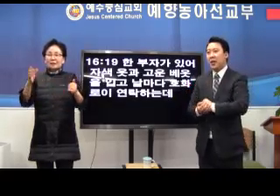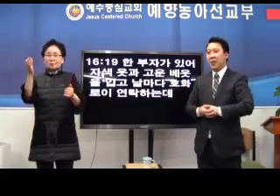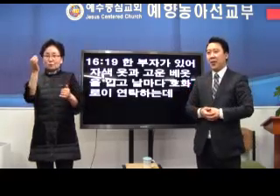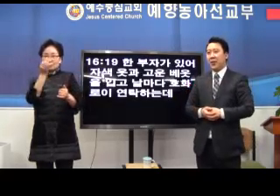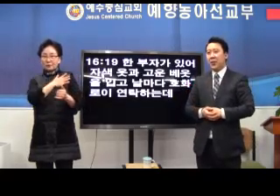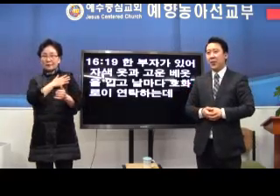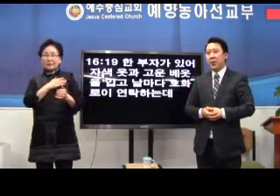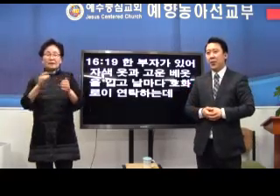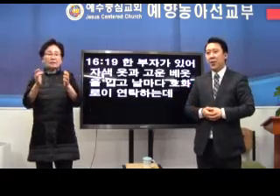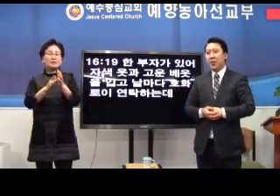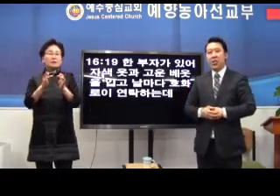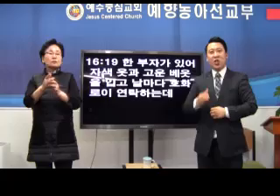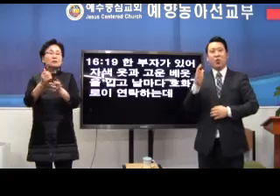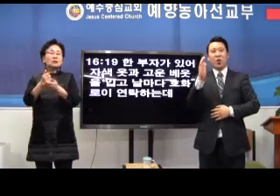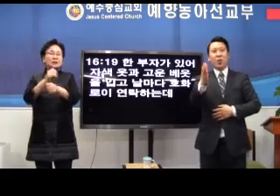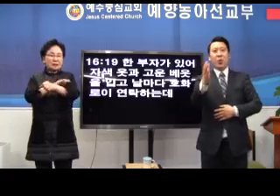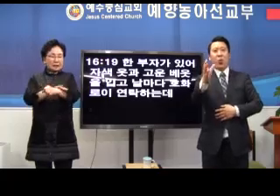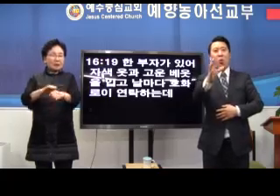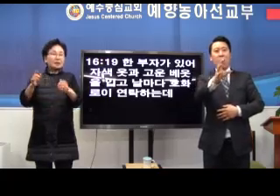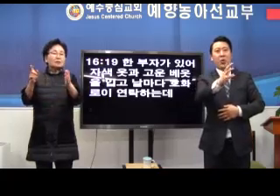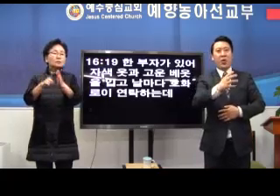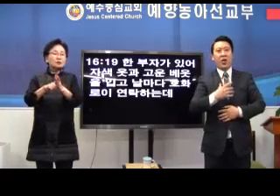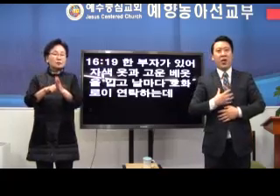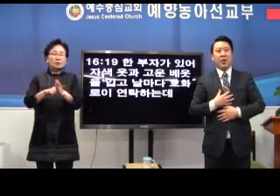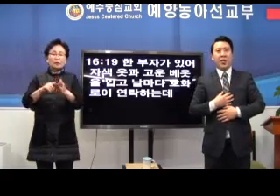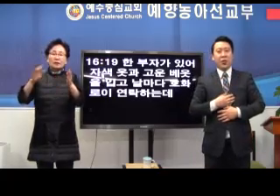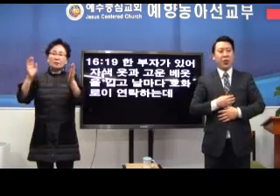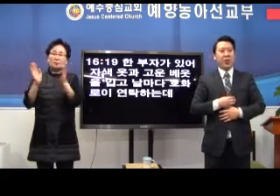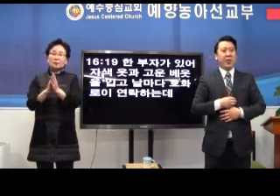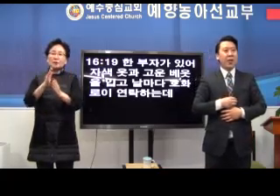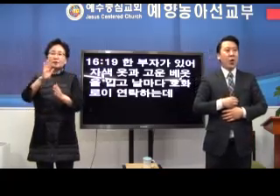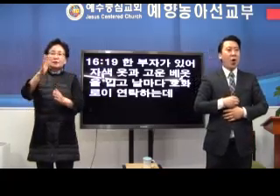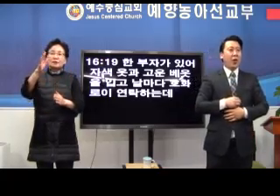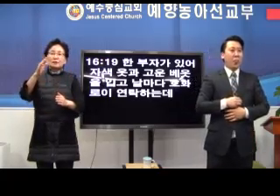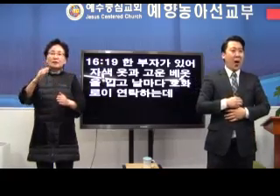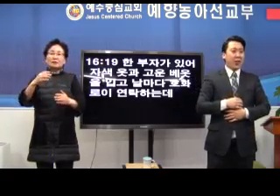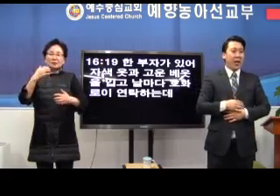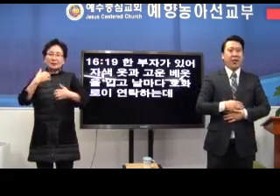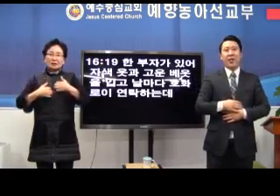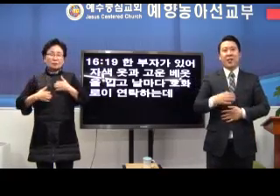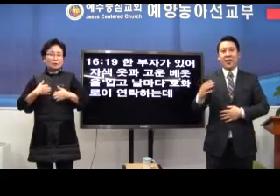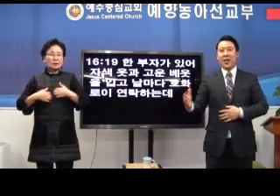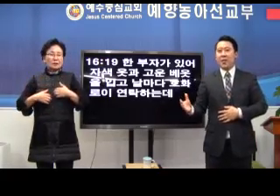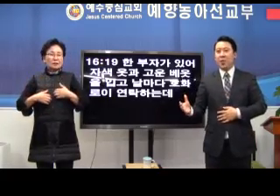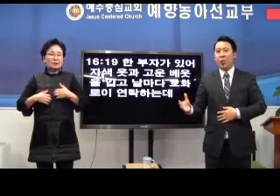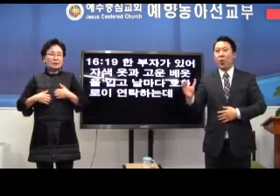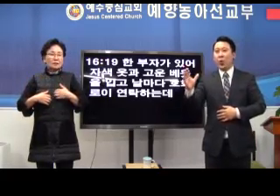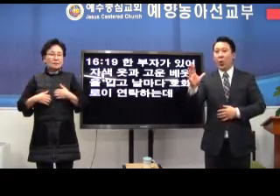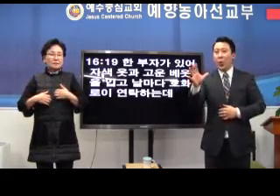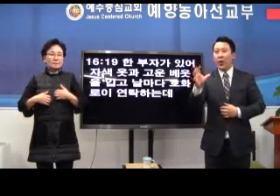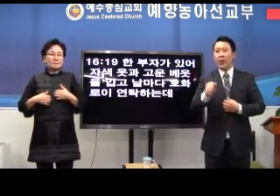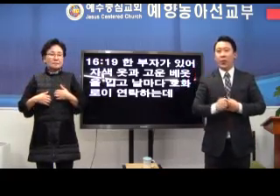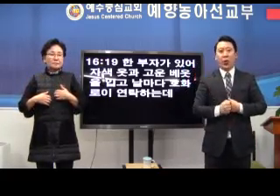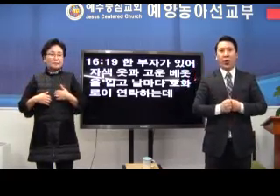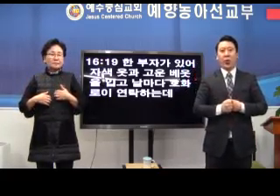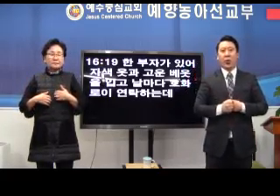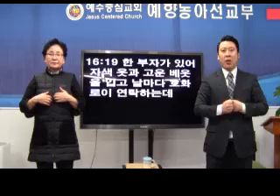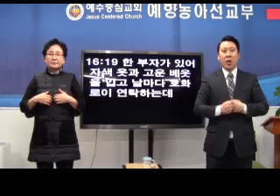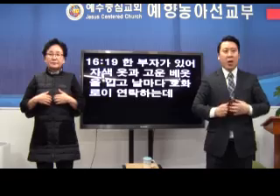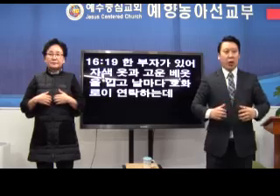사람이에요. 지금으로 보면 호화로이 연락하는데, 이거는 허랑방탕했다는 얘기가 아닙니다. 원어로, 헬라어로는